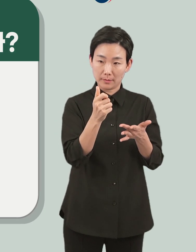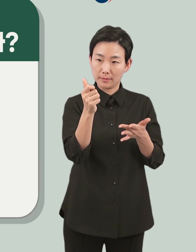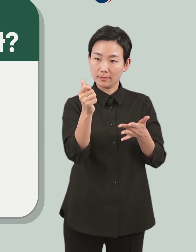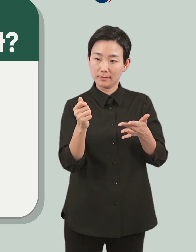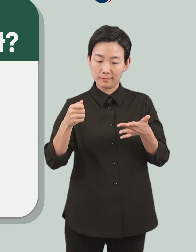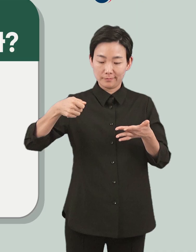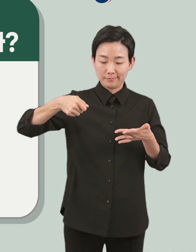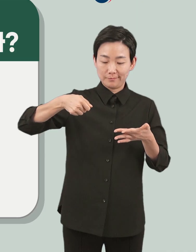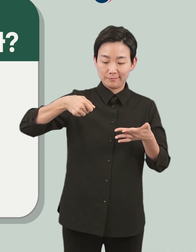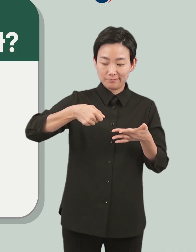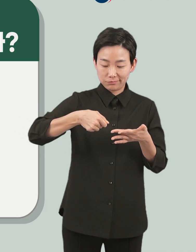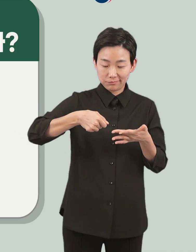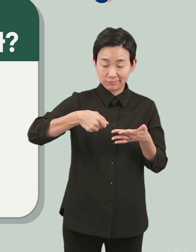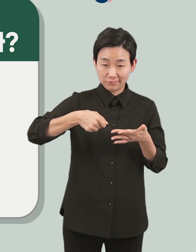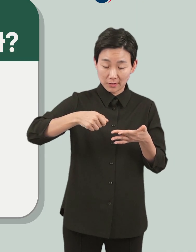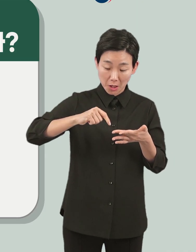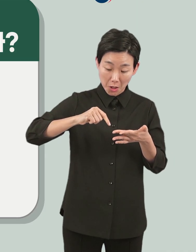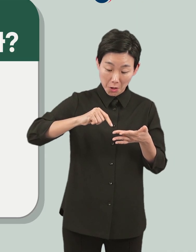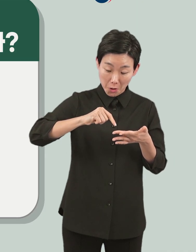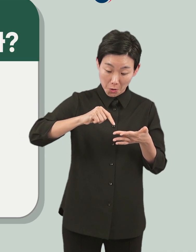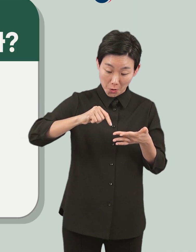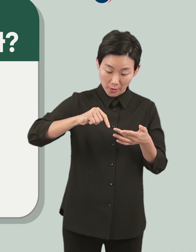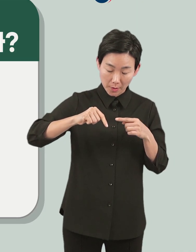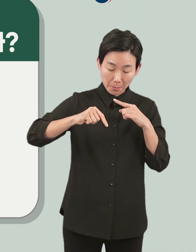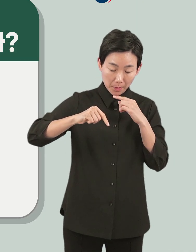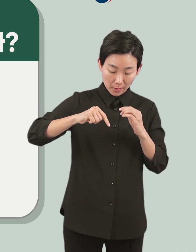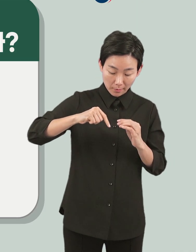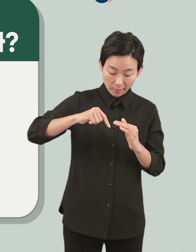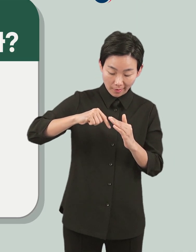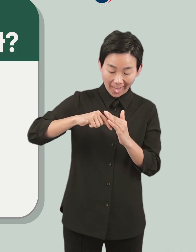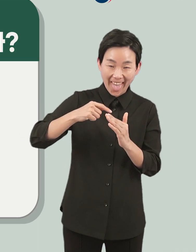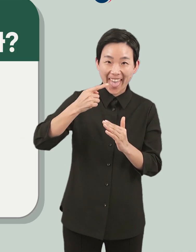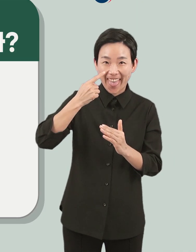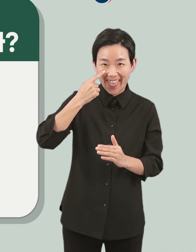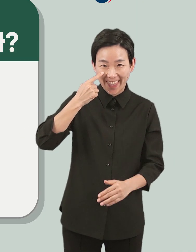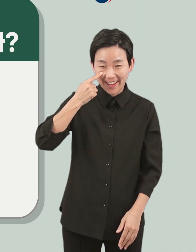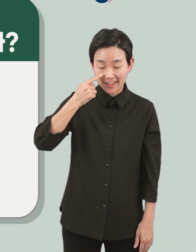검사지 아래에는 측정기 접촉부가 있습니다.